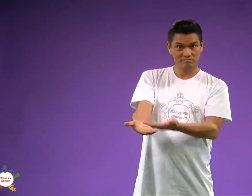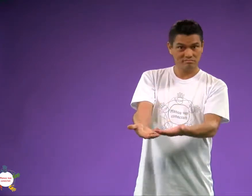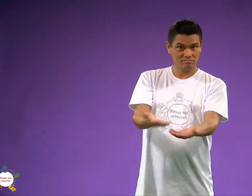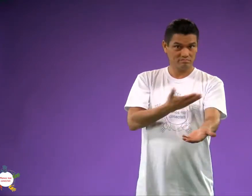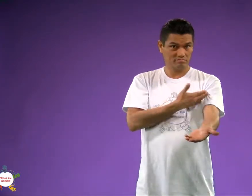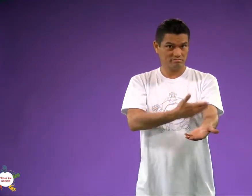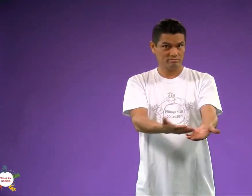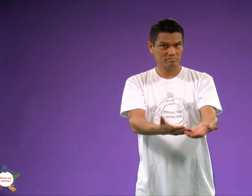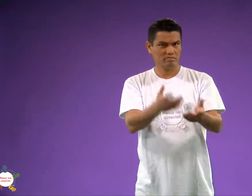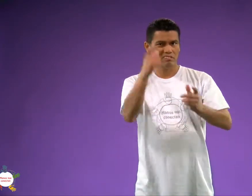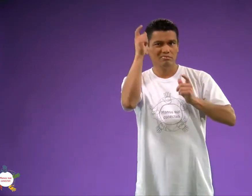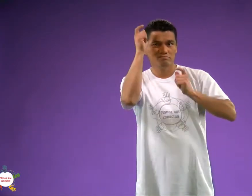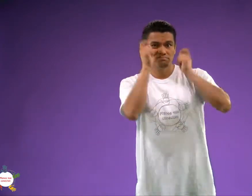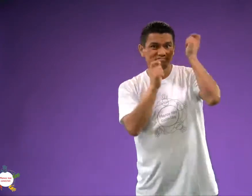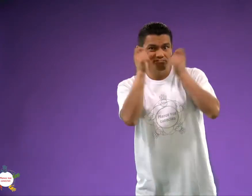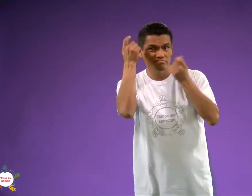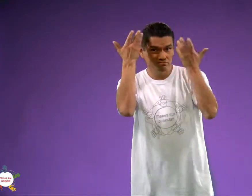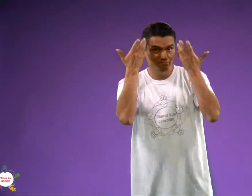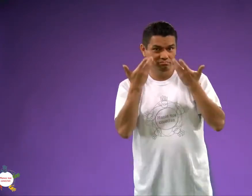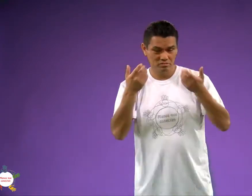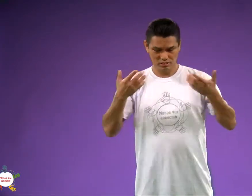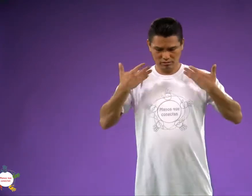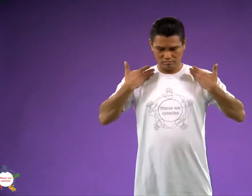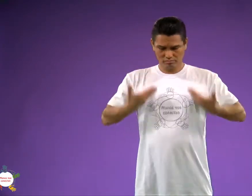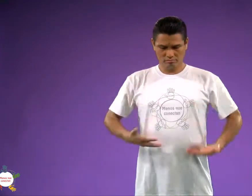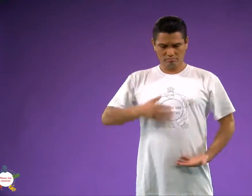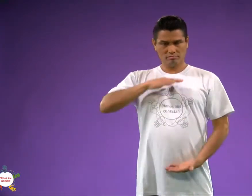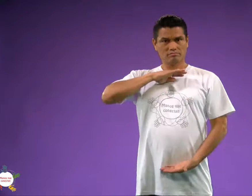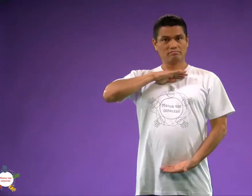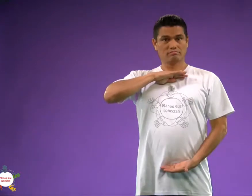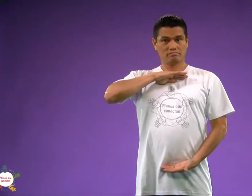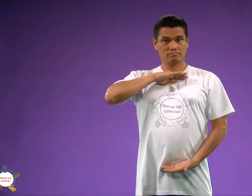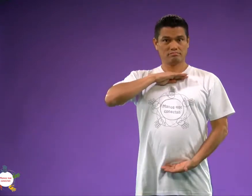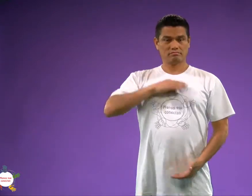brazos, la expresión de la cara y la parte superior del torso.